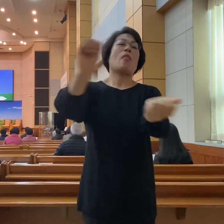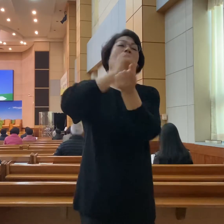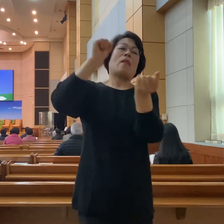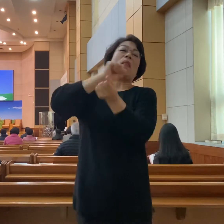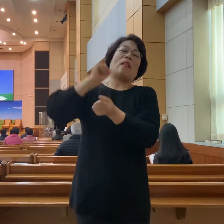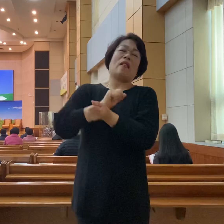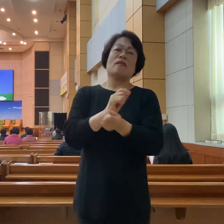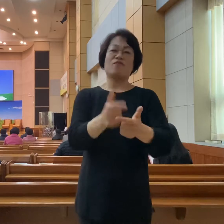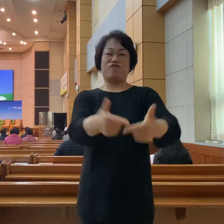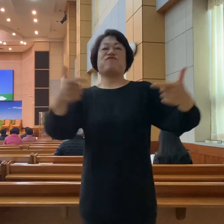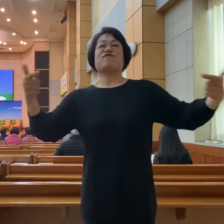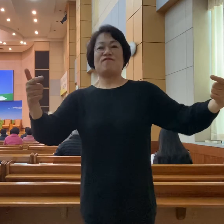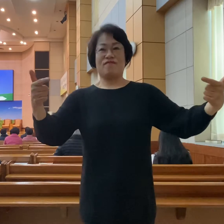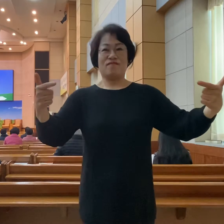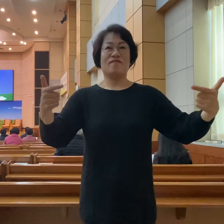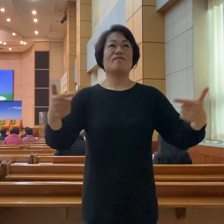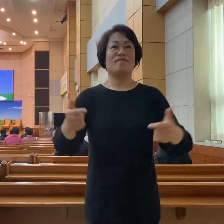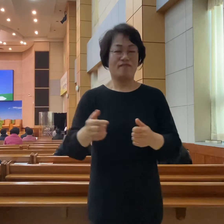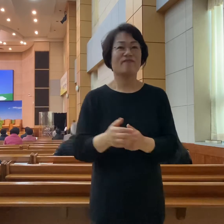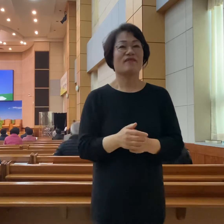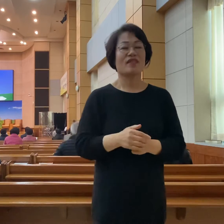상황인 것이죠.